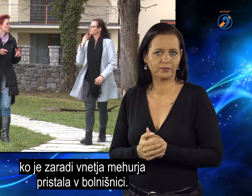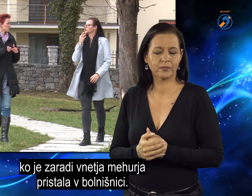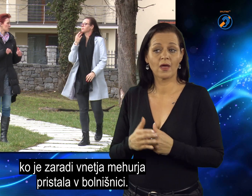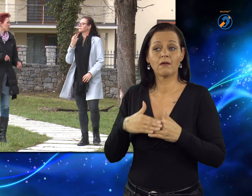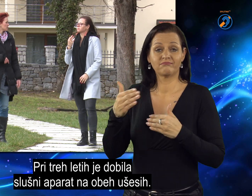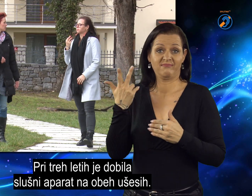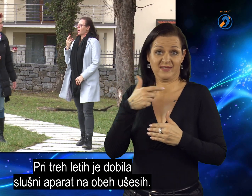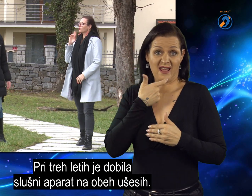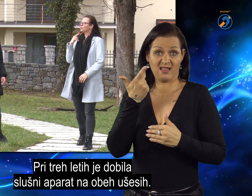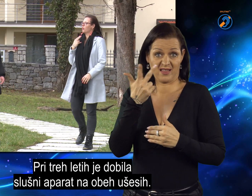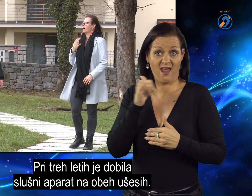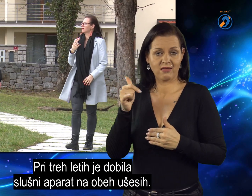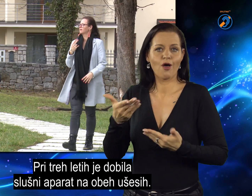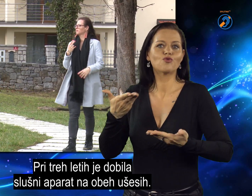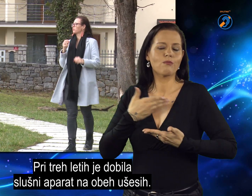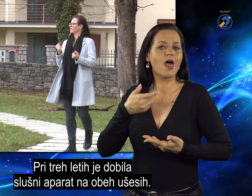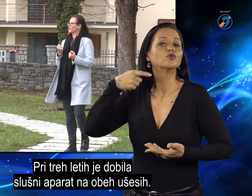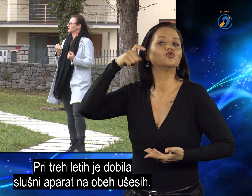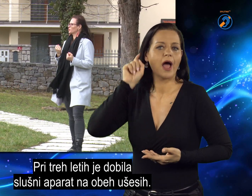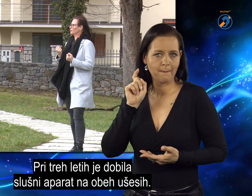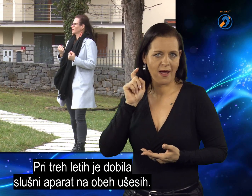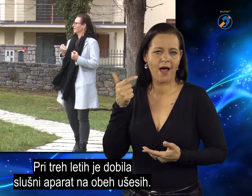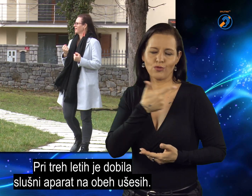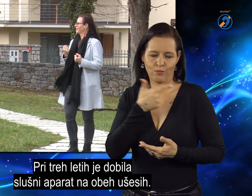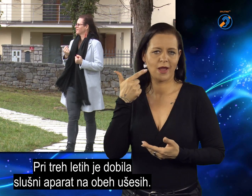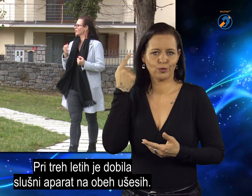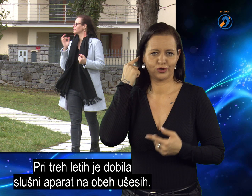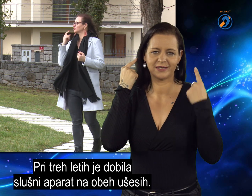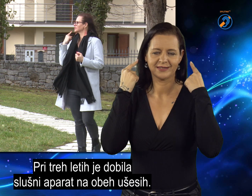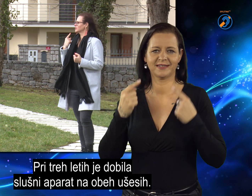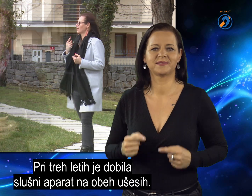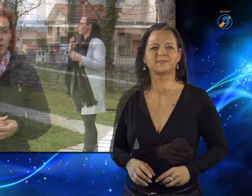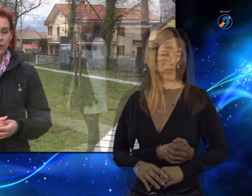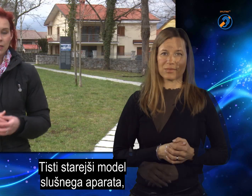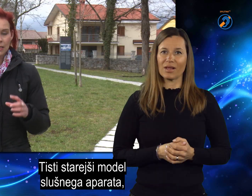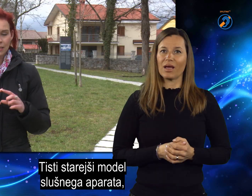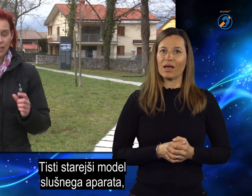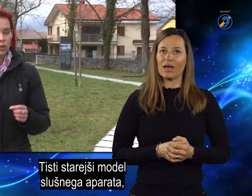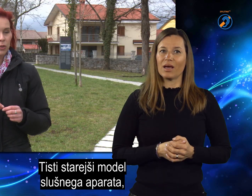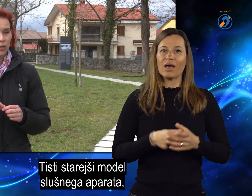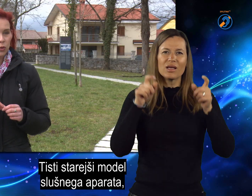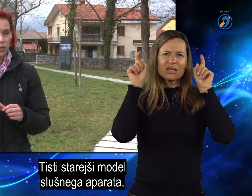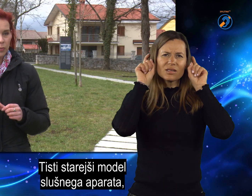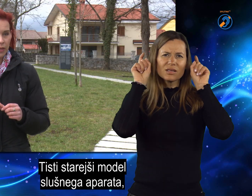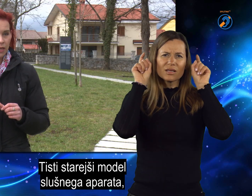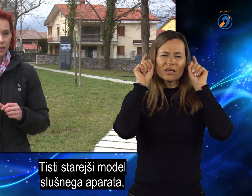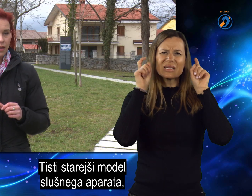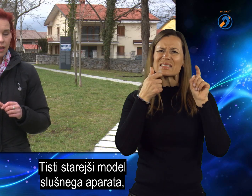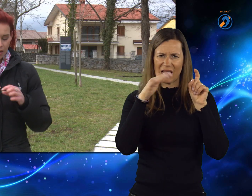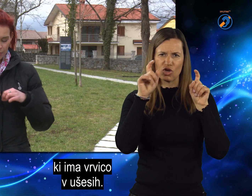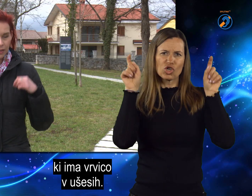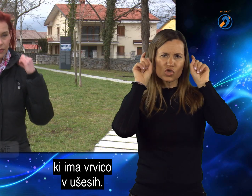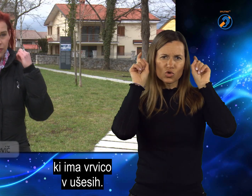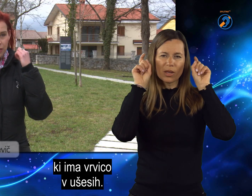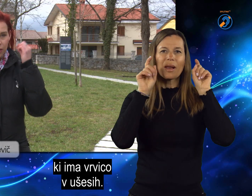bolnišnici. Pri 3 letih je dobila slušni aparat na obeh ušesih. Ti starejši imajo tudi slušni aparat,